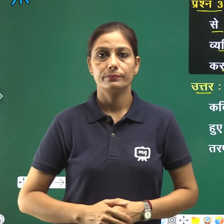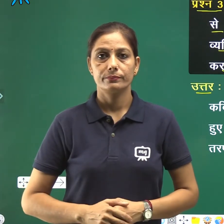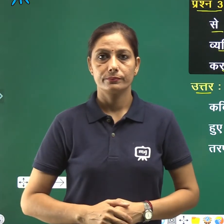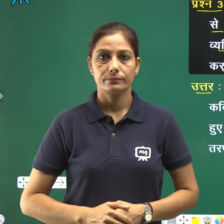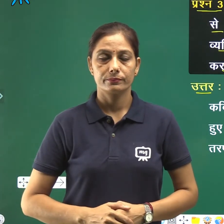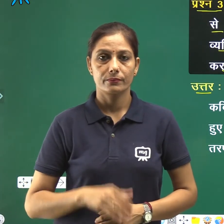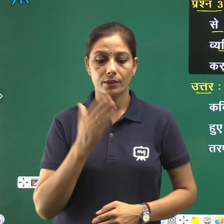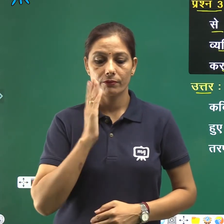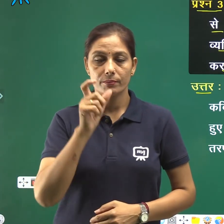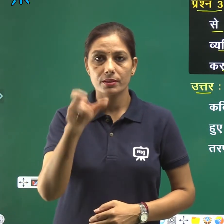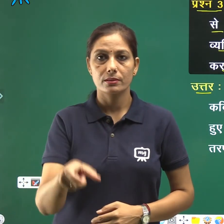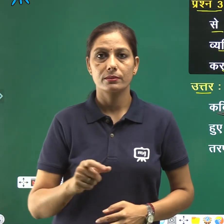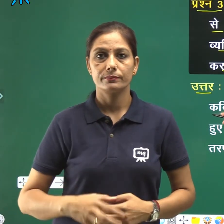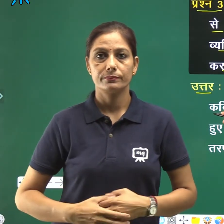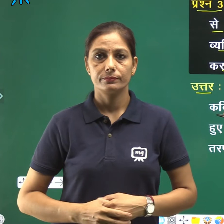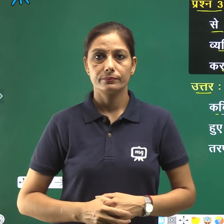कवि